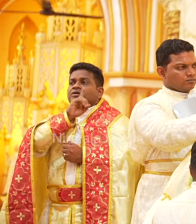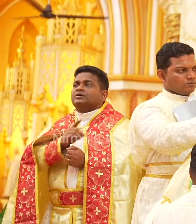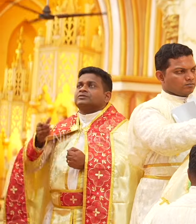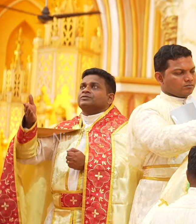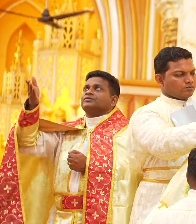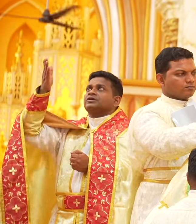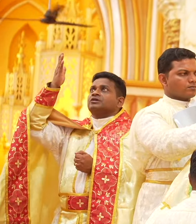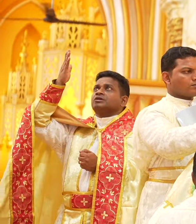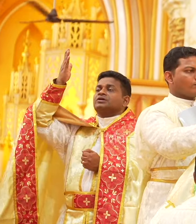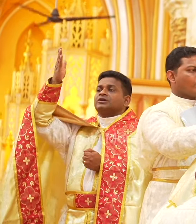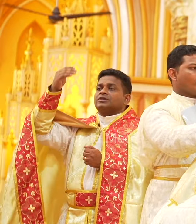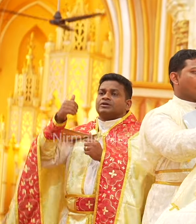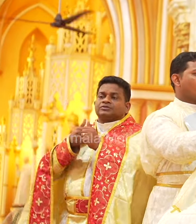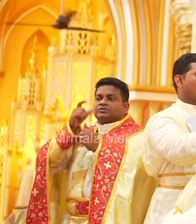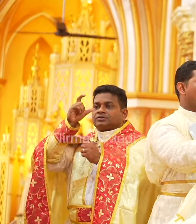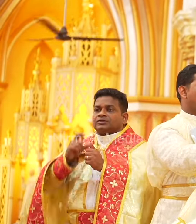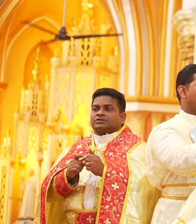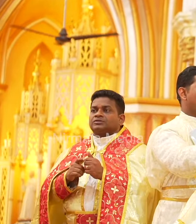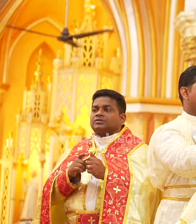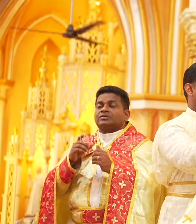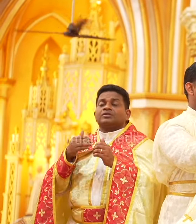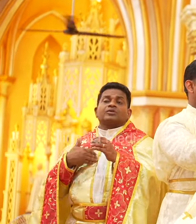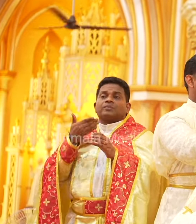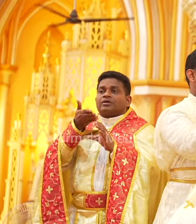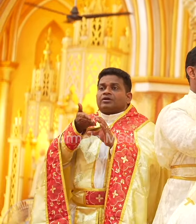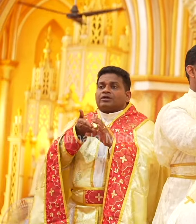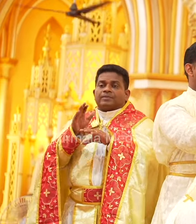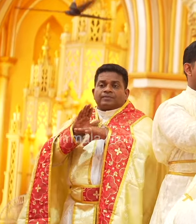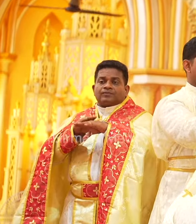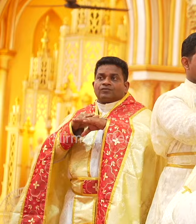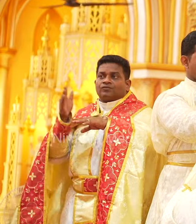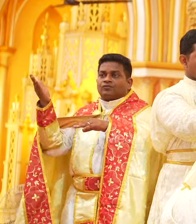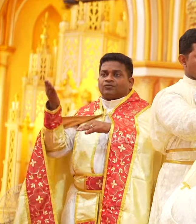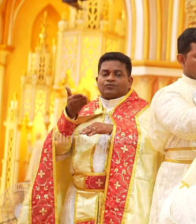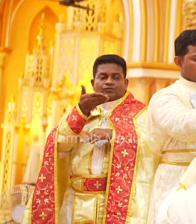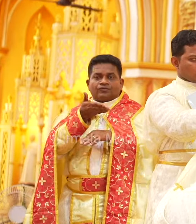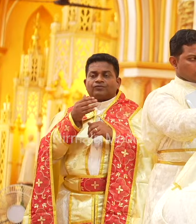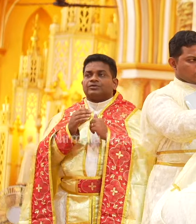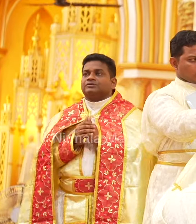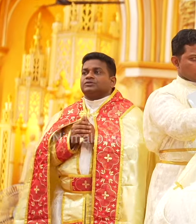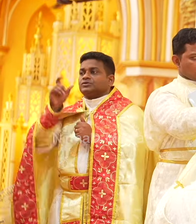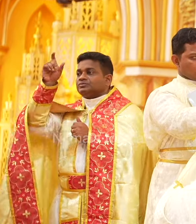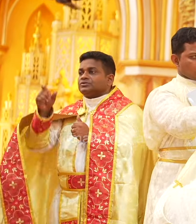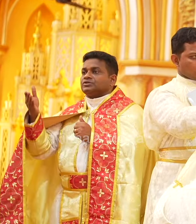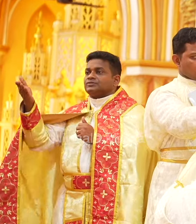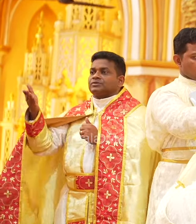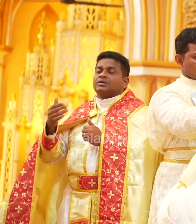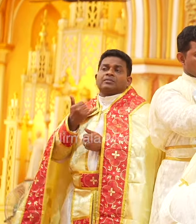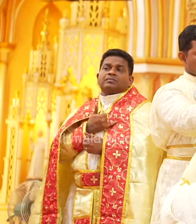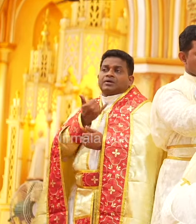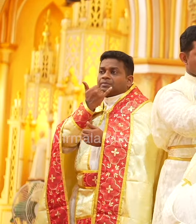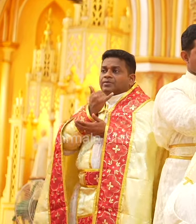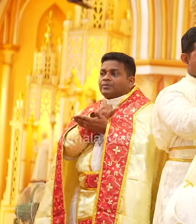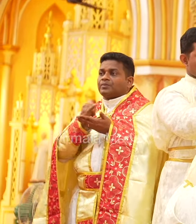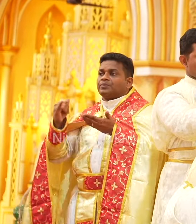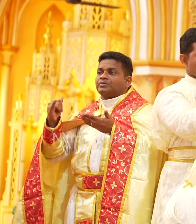കർത്താവായ അങ്ങയുടെ പുത്രസ്വീകാരത്തിന്റെ ഭാഗഭാഗ്യത്വത്തിന് വിളിക്കപ്പെട്ടിരിക്കുന്നവരുടെ നിഗൂഢമായ ജനനത്തിന് വേണ്ടി